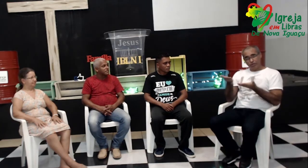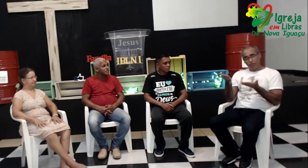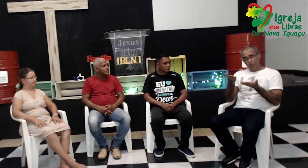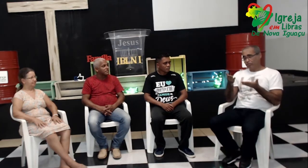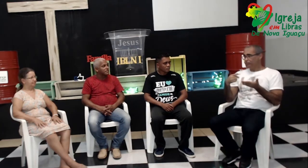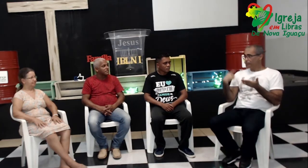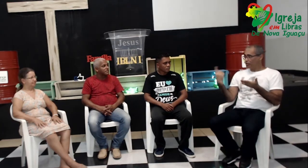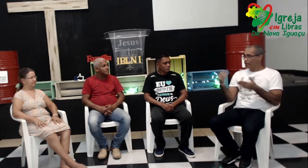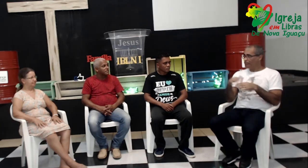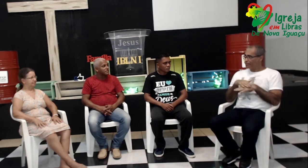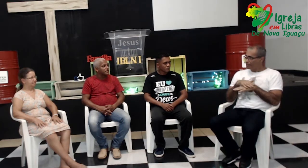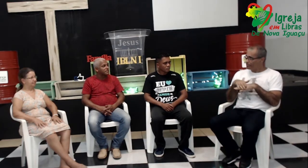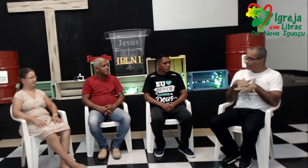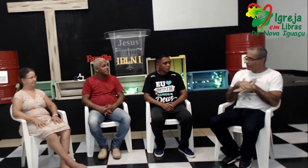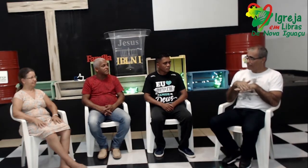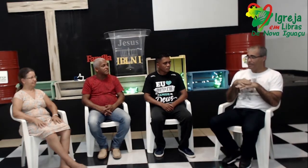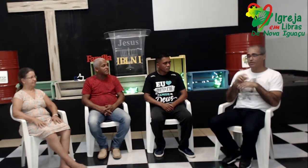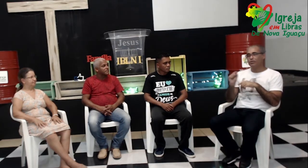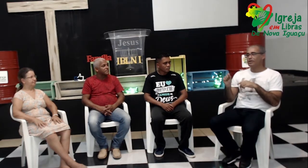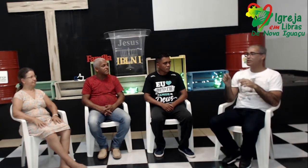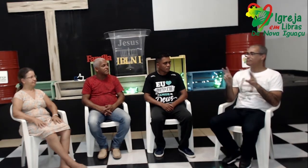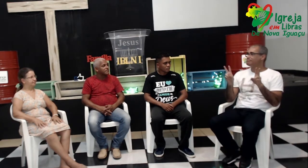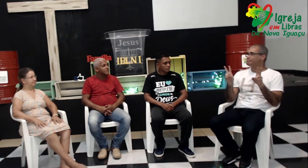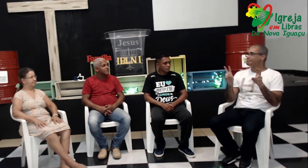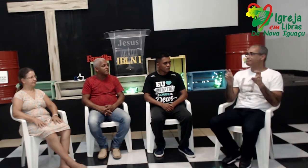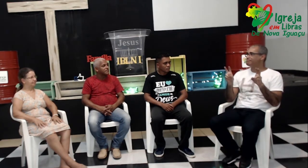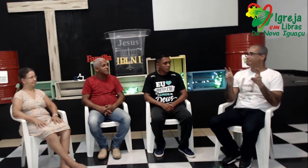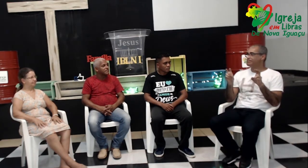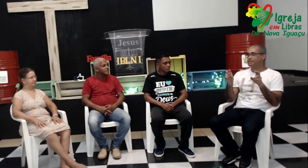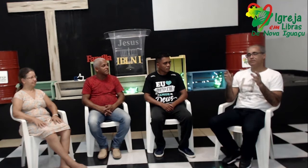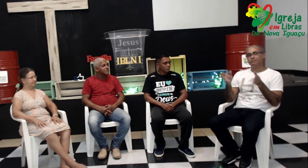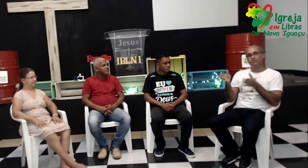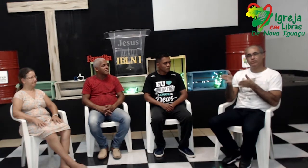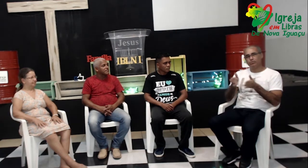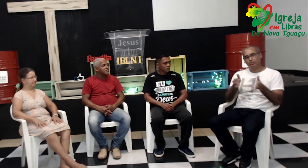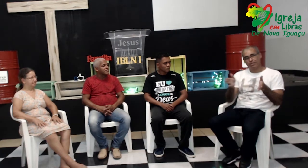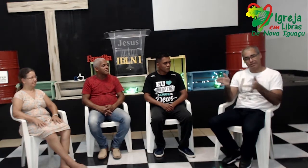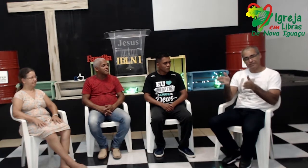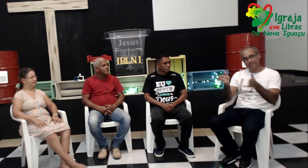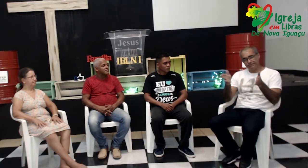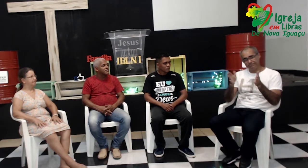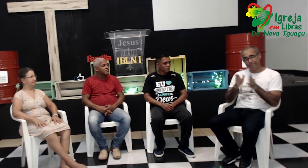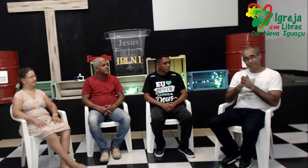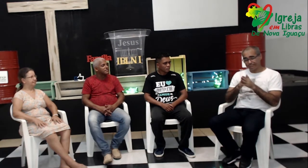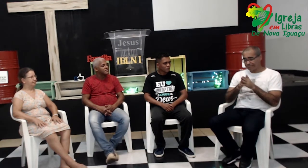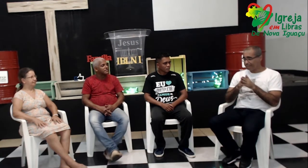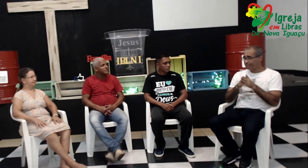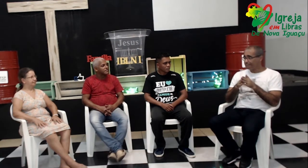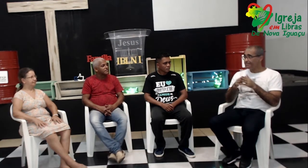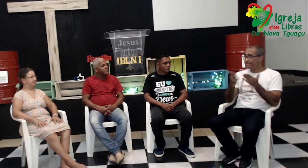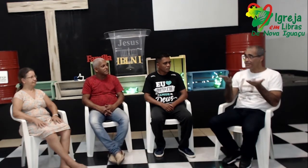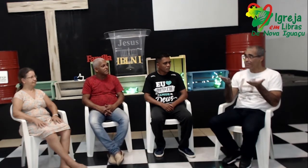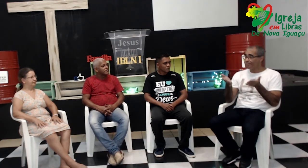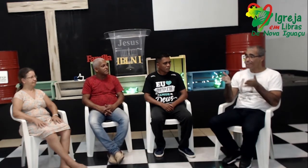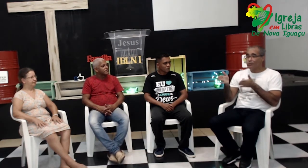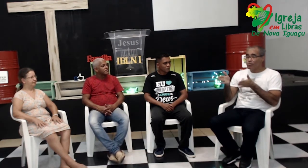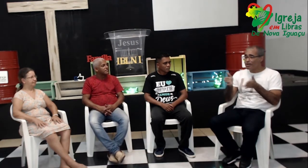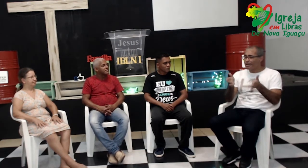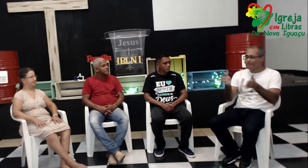Então hoje nós vamos conversar um pouquinho como é que é o tema sobre o caminho.